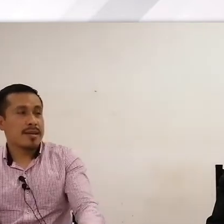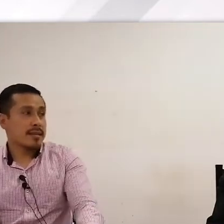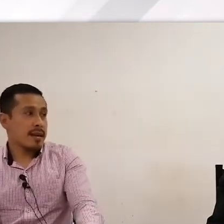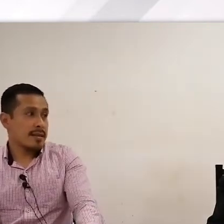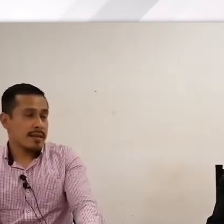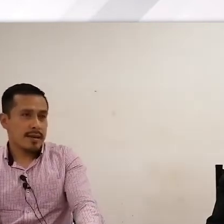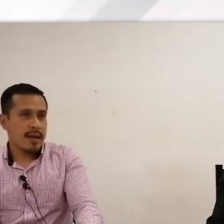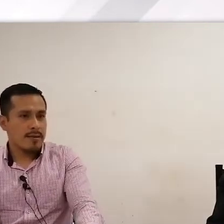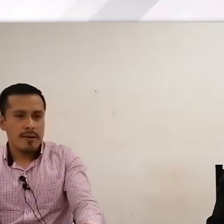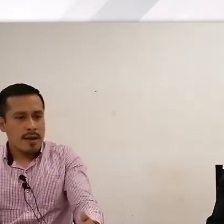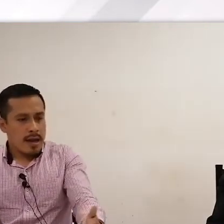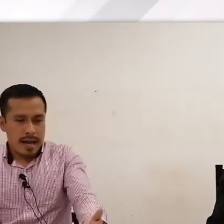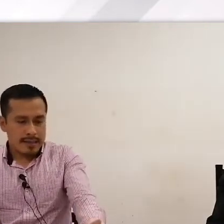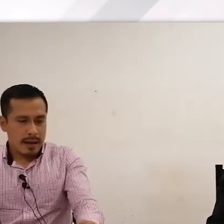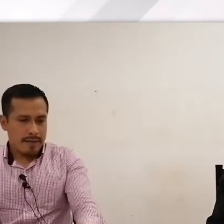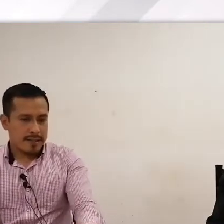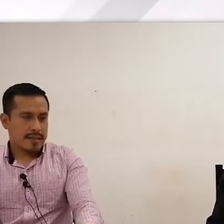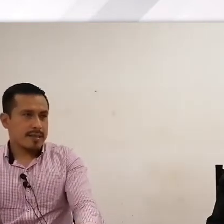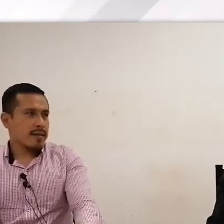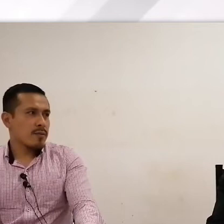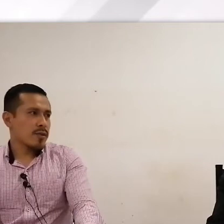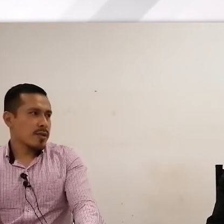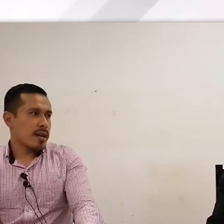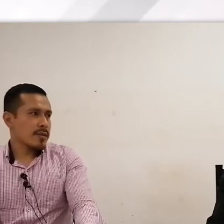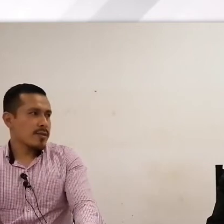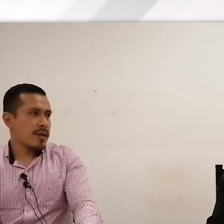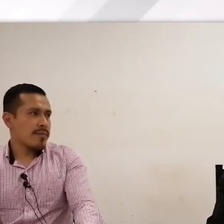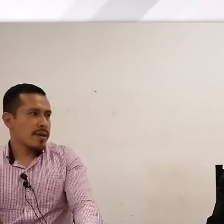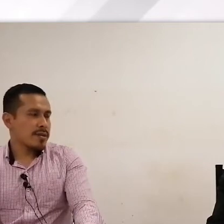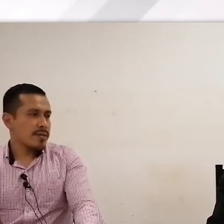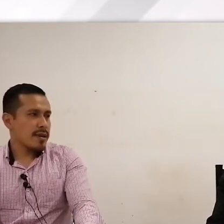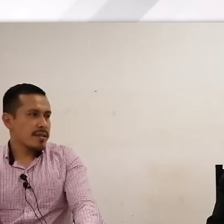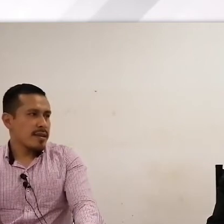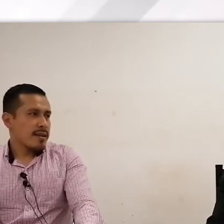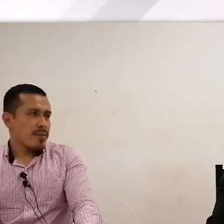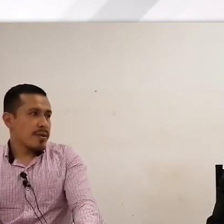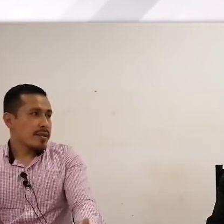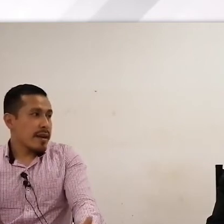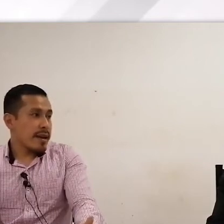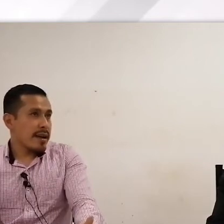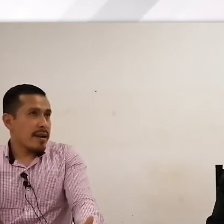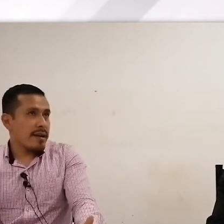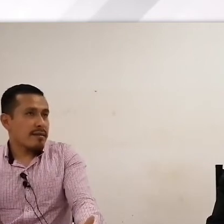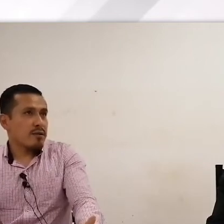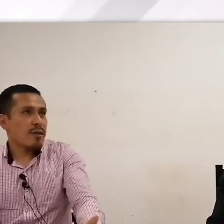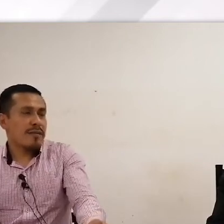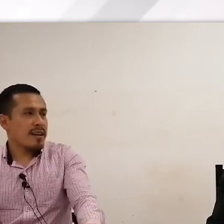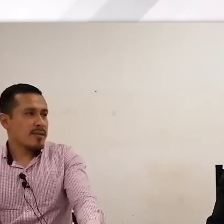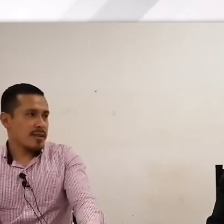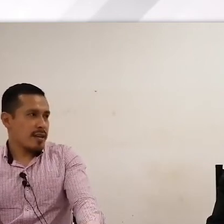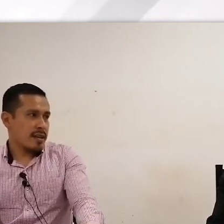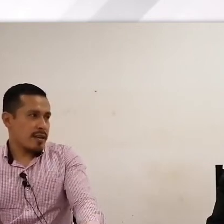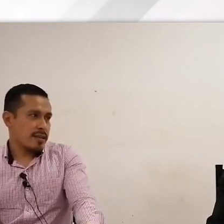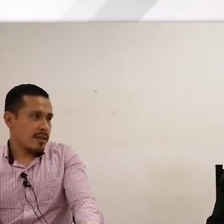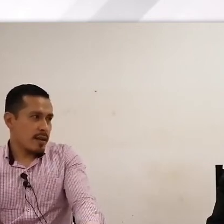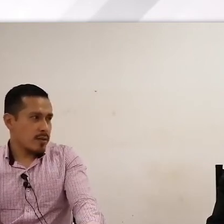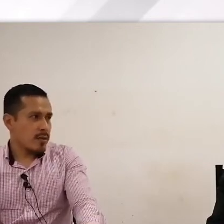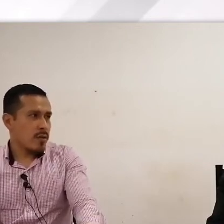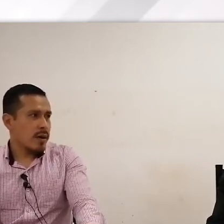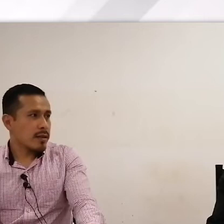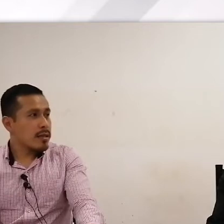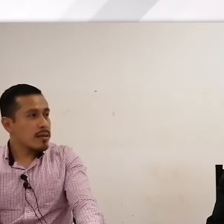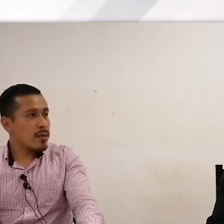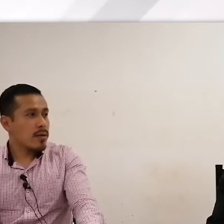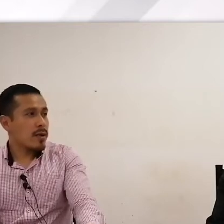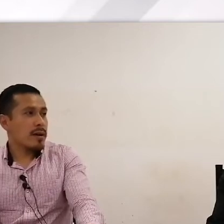y siempre estar encerrado. Hasta la fecha existen muchos casos de personas pues que todavía los tienen encerrados